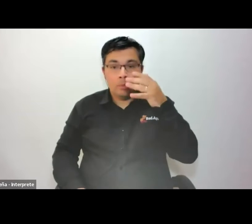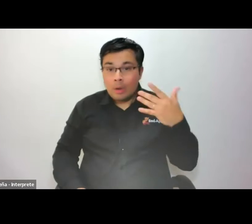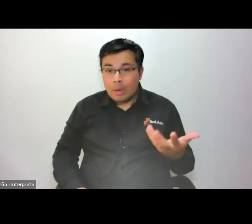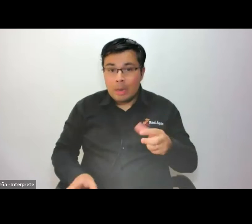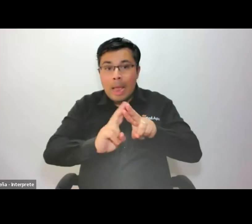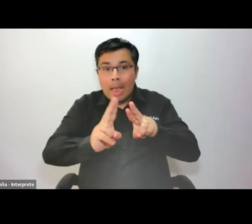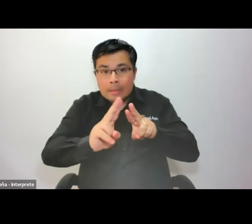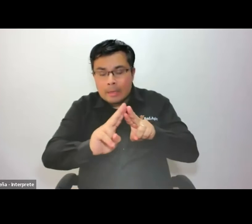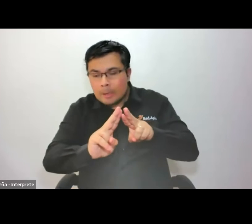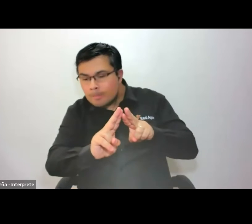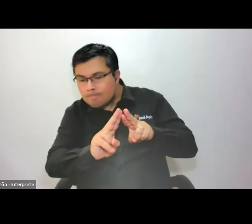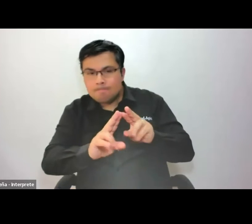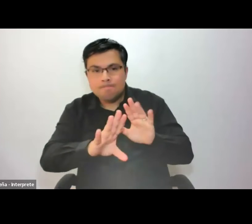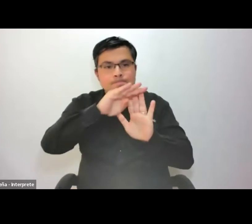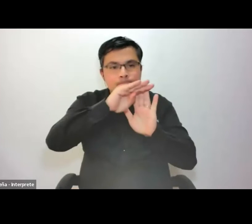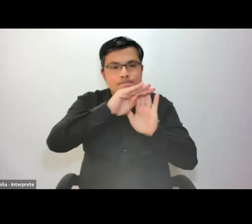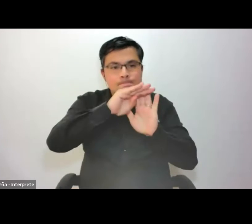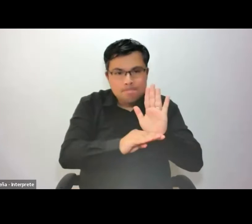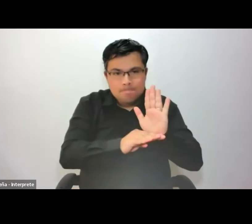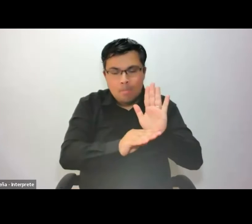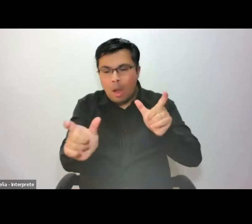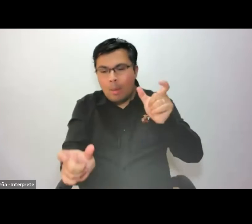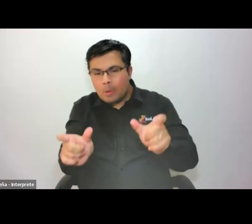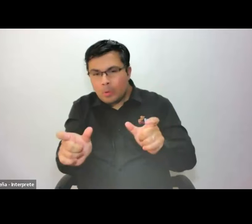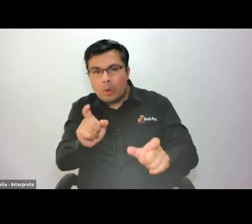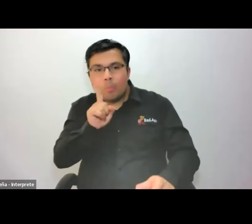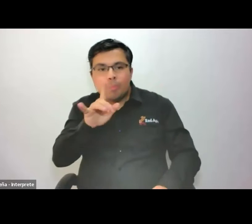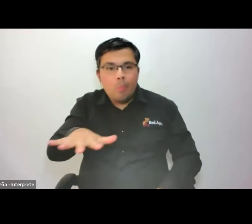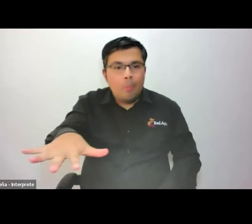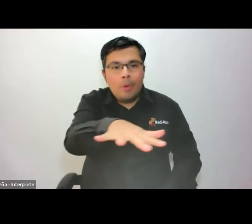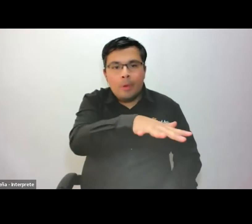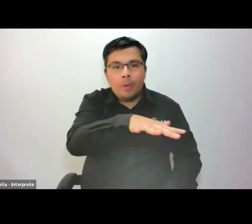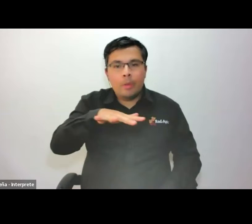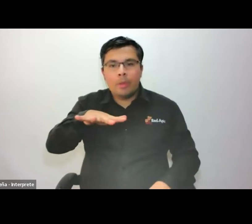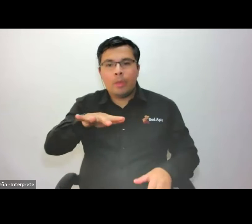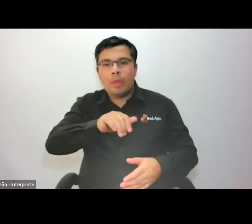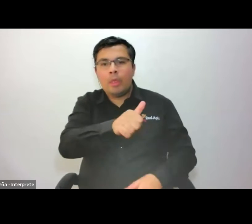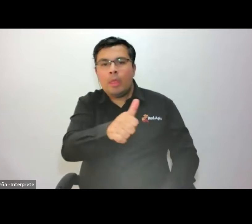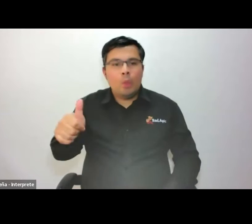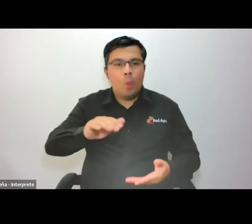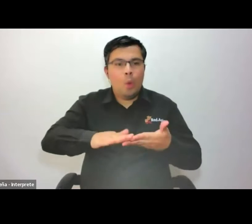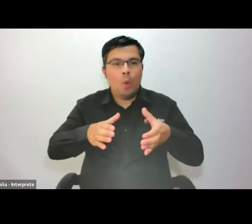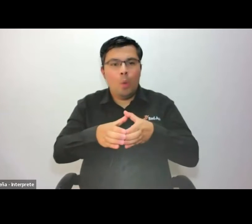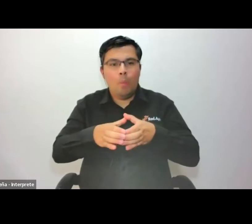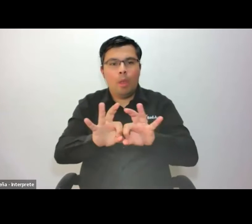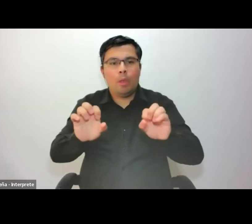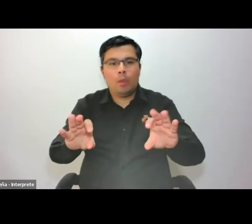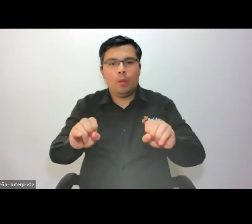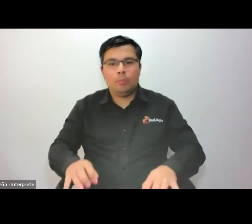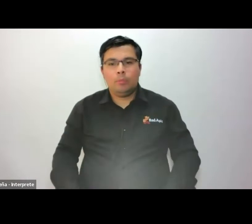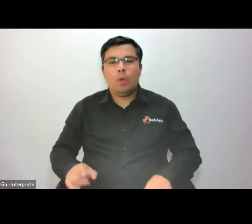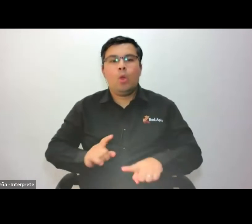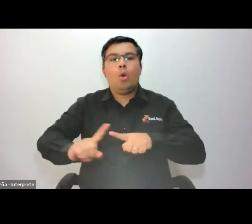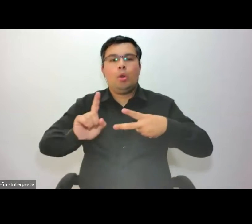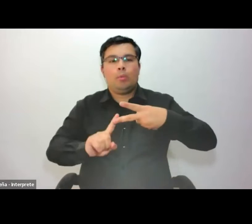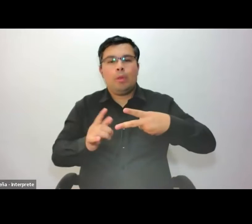diversidad de estudiantes o en general de toda la comunidad educativa. Dentro de las adecuaciones de los reglamentos internos, también se tienen que